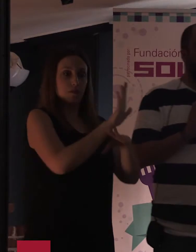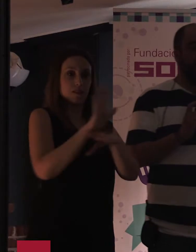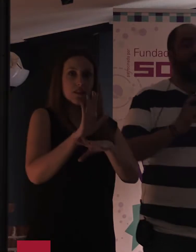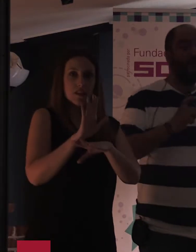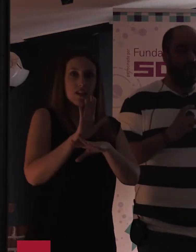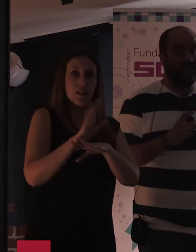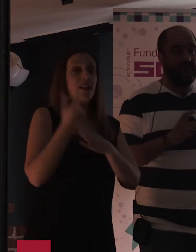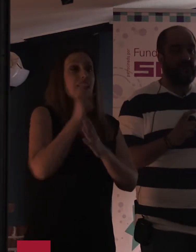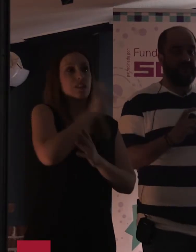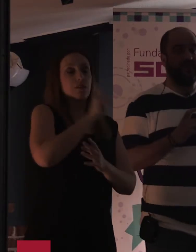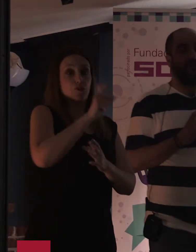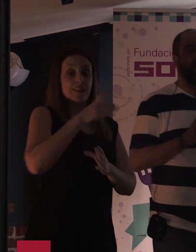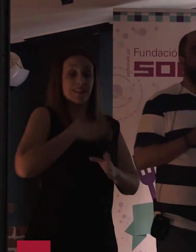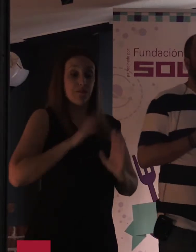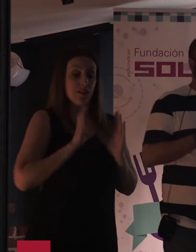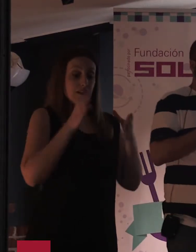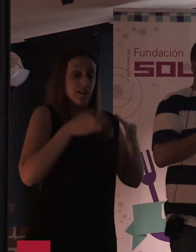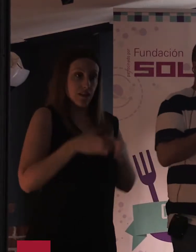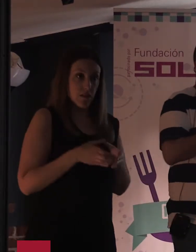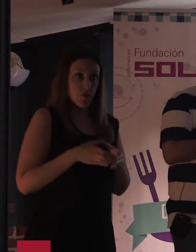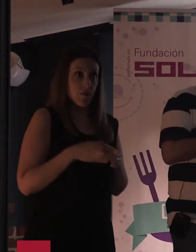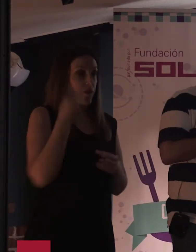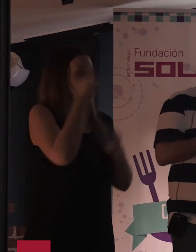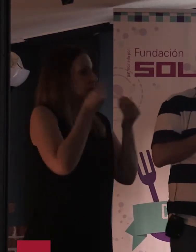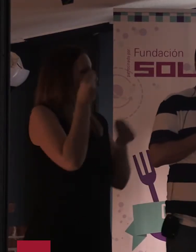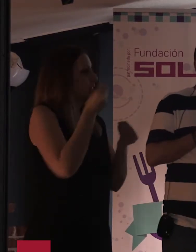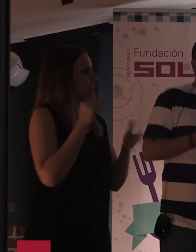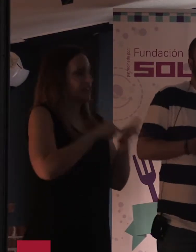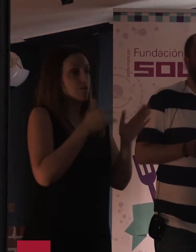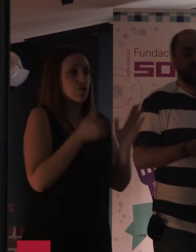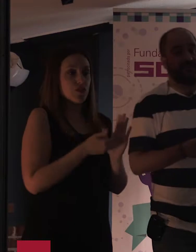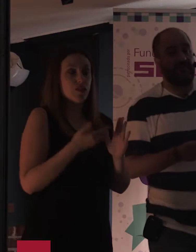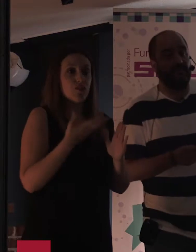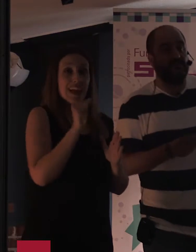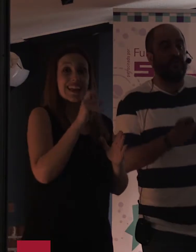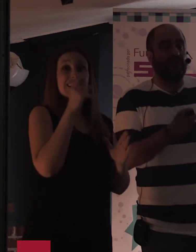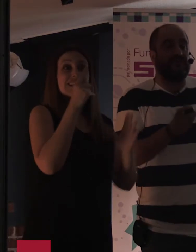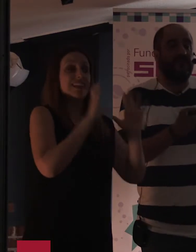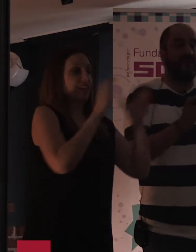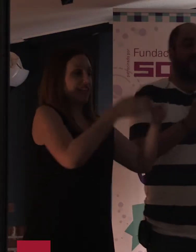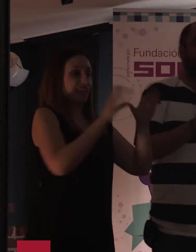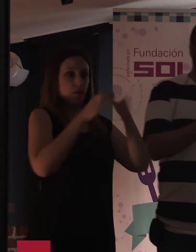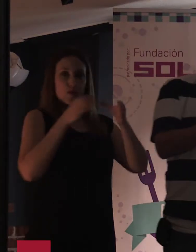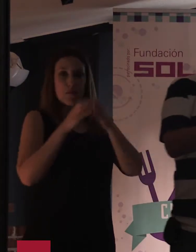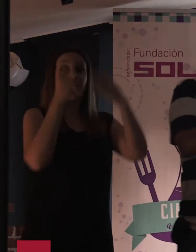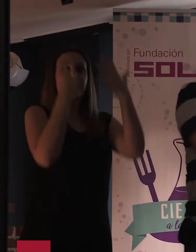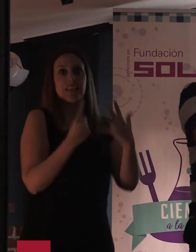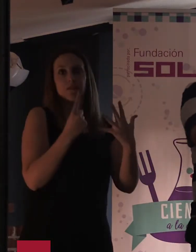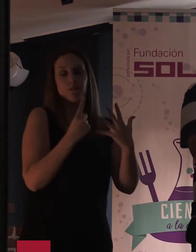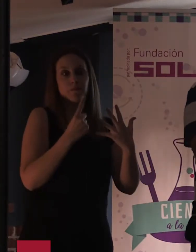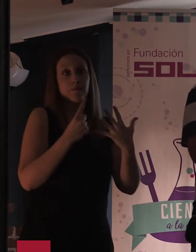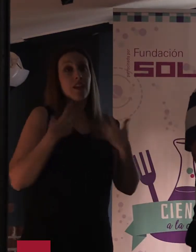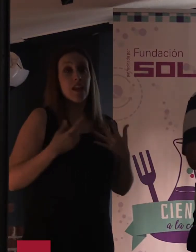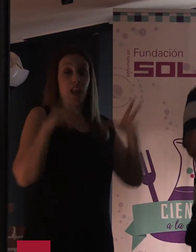gente de mi equipo de trabajo en Indea. ¿Vale? Pensad que en el proyecto trabajan ahora mismo 6 equipos de trabajo. Es un poco lo que os decía al principio, que en la